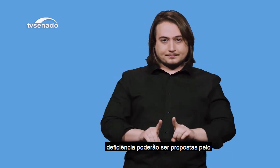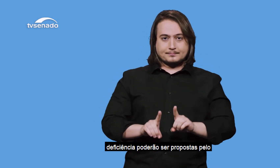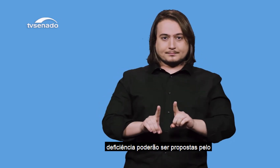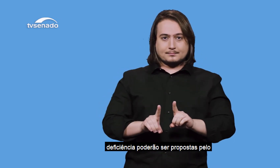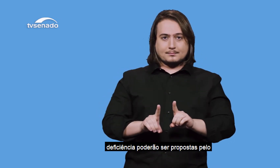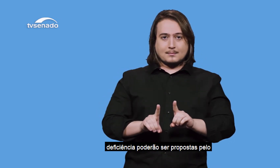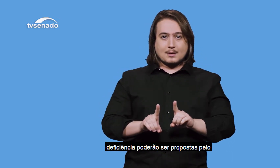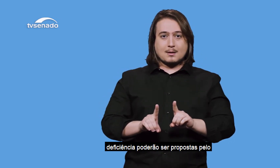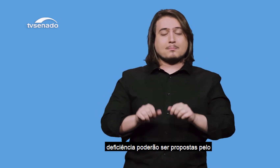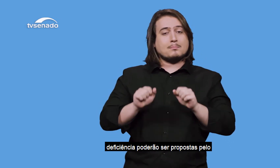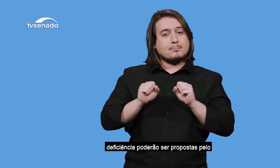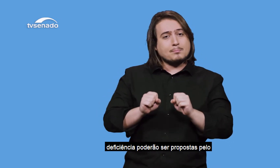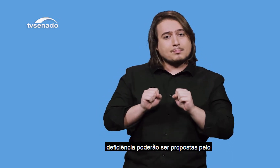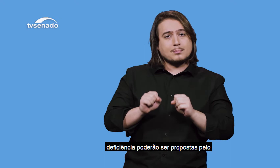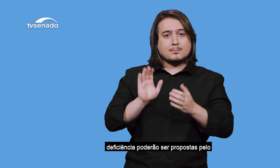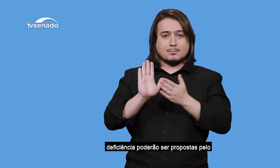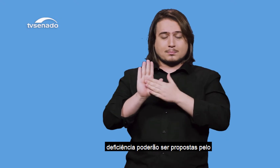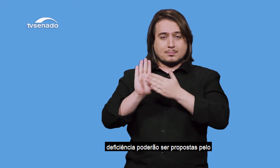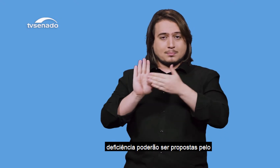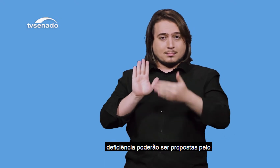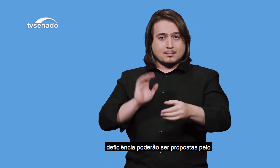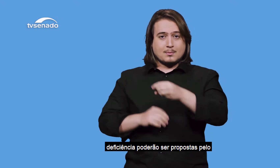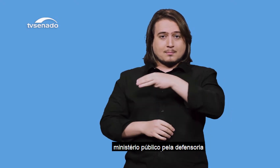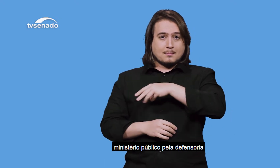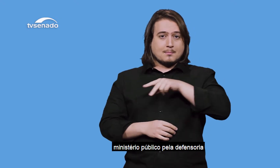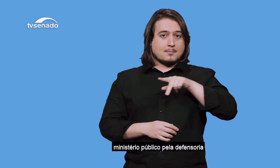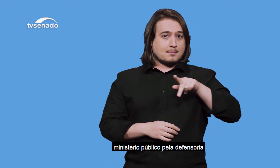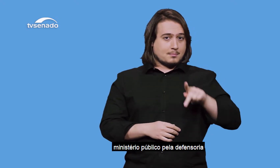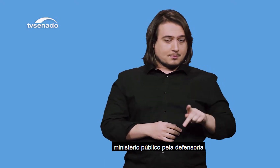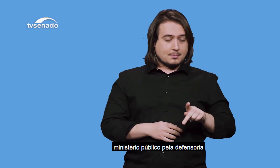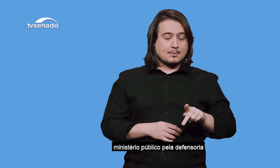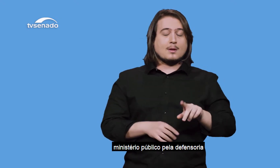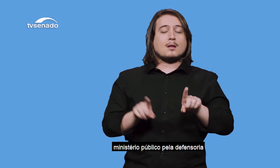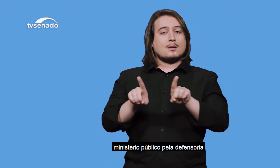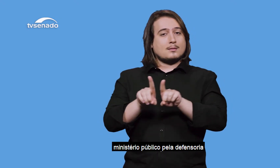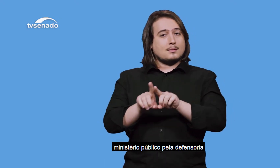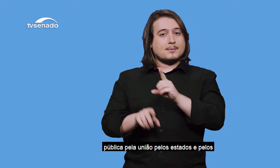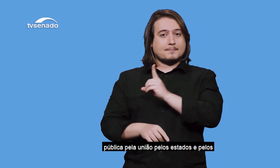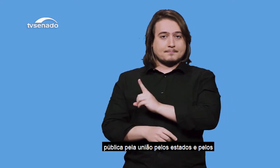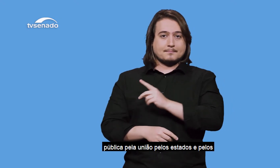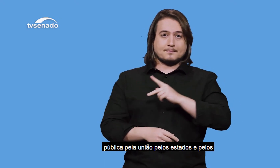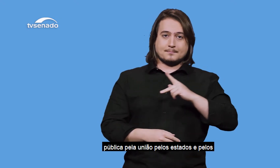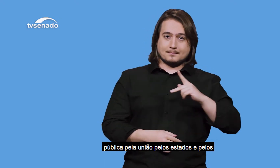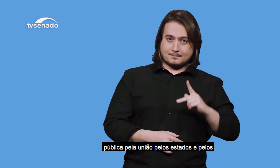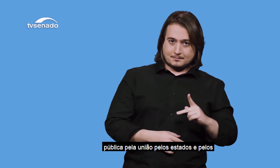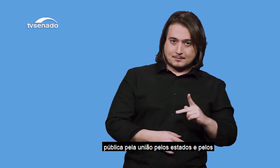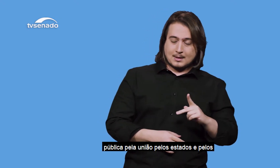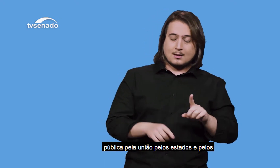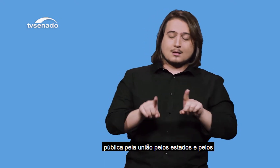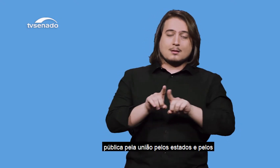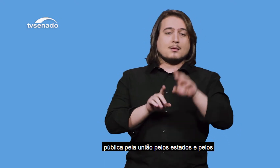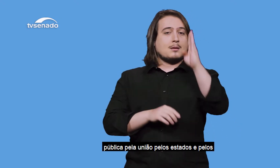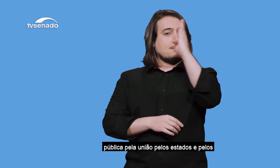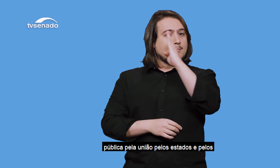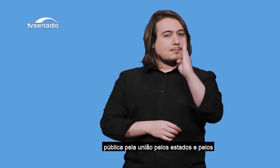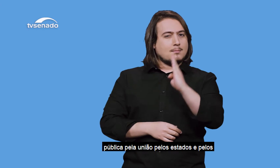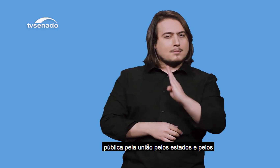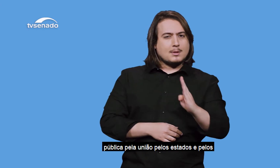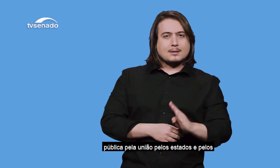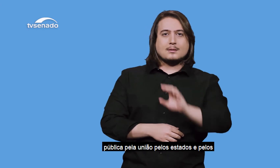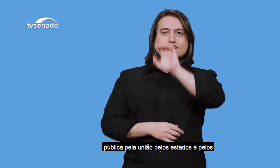deficiência poderão ser propostas pelo ministério público pela defensoria pública pela união